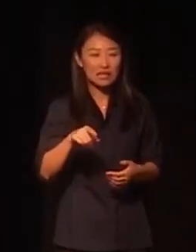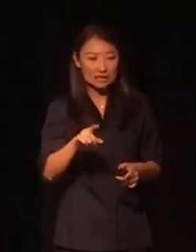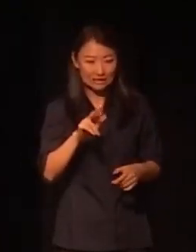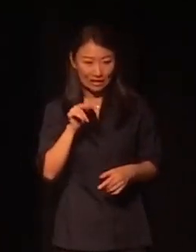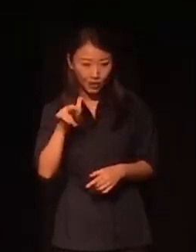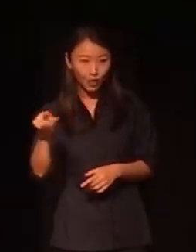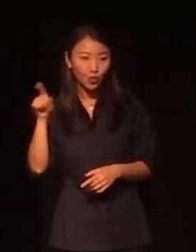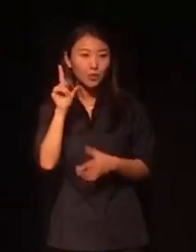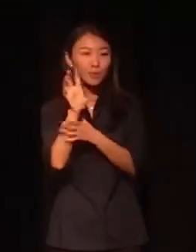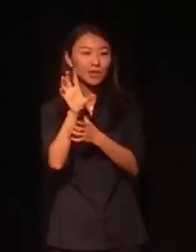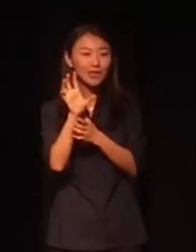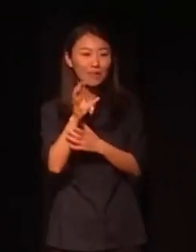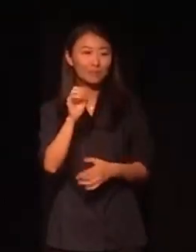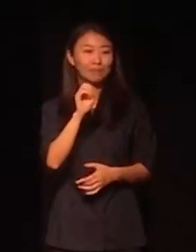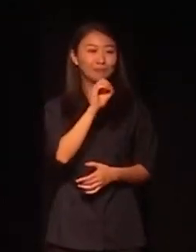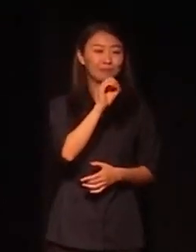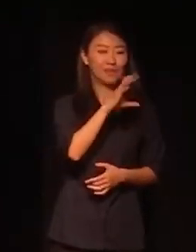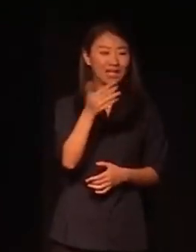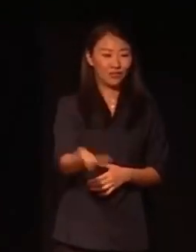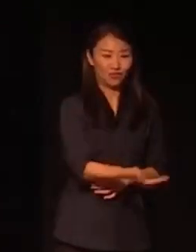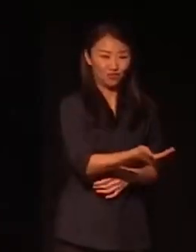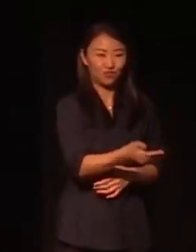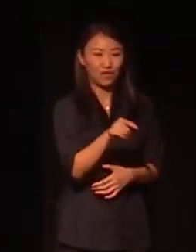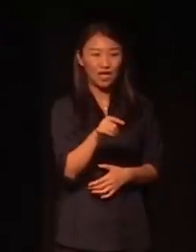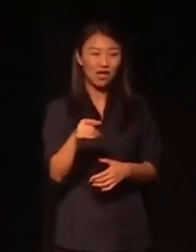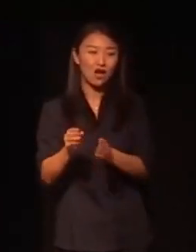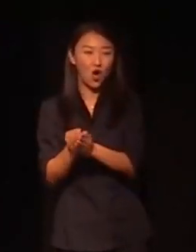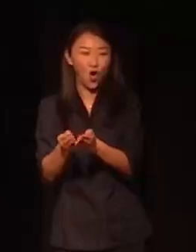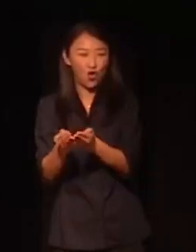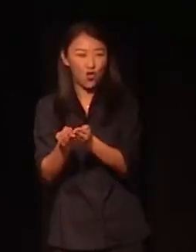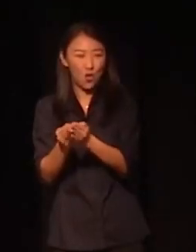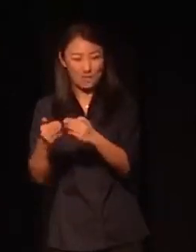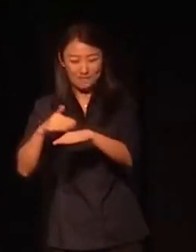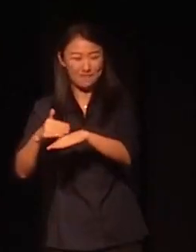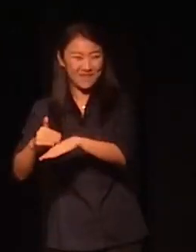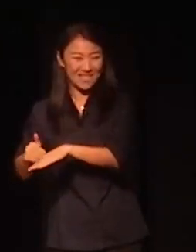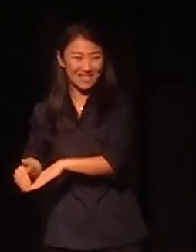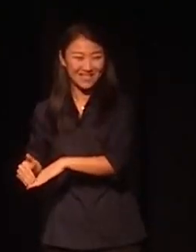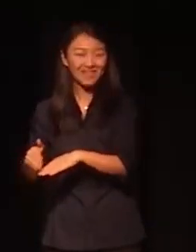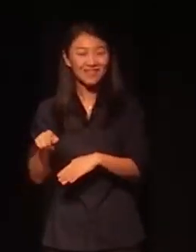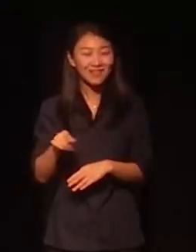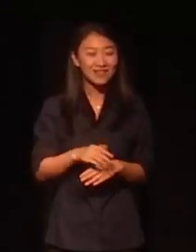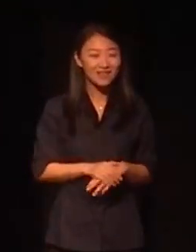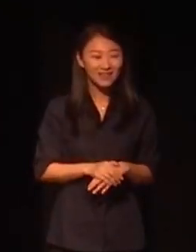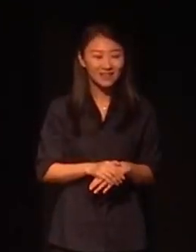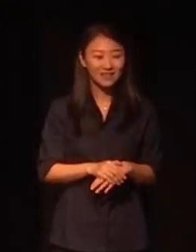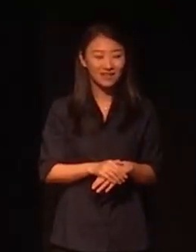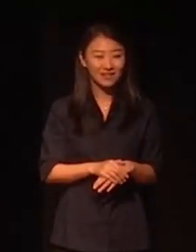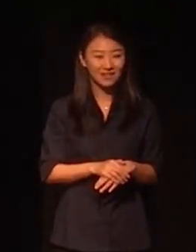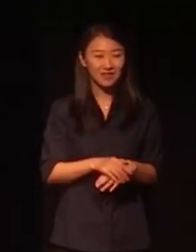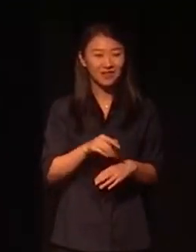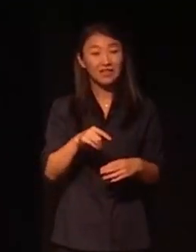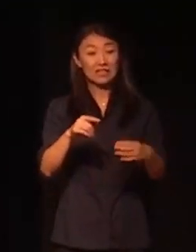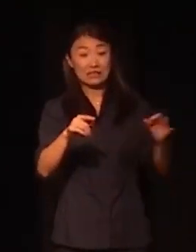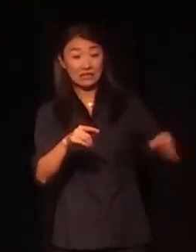this 白切海螺片, blanched conched slices. The third